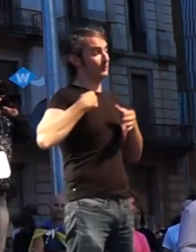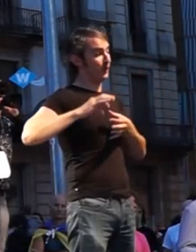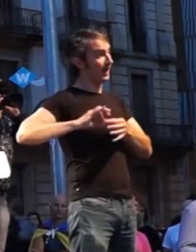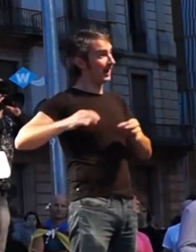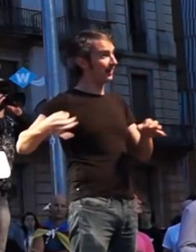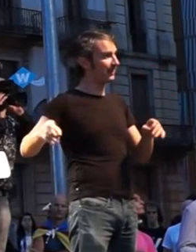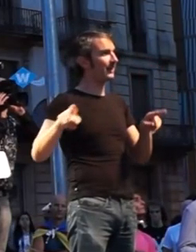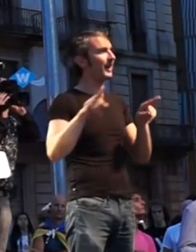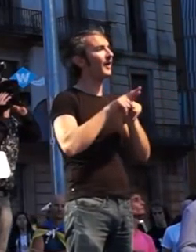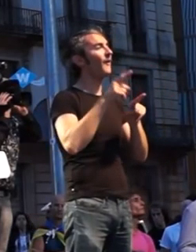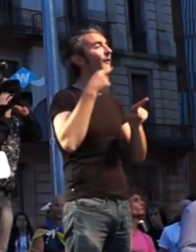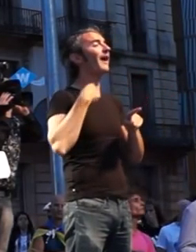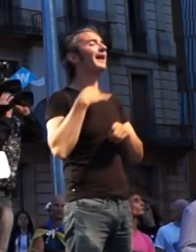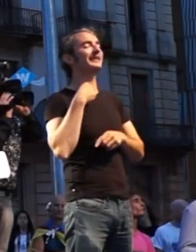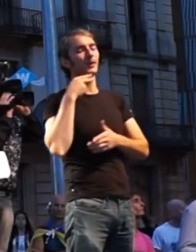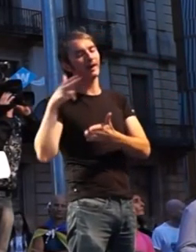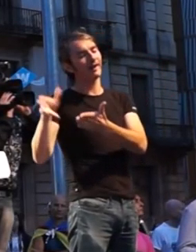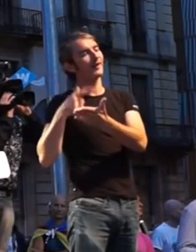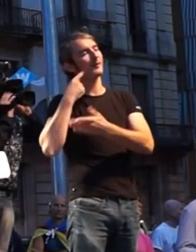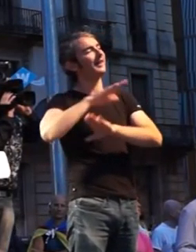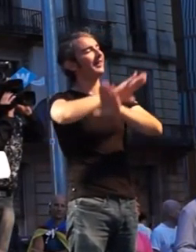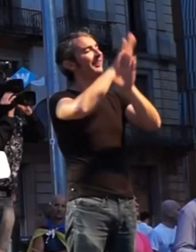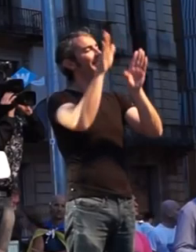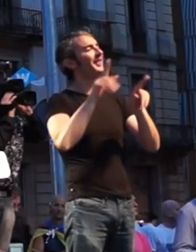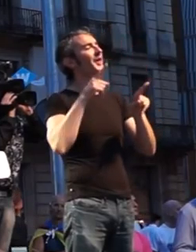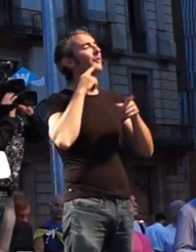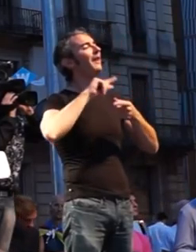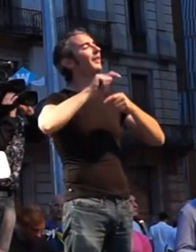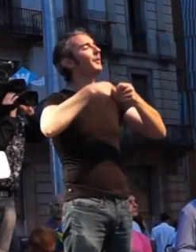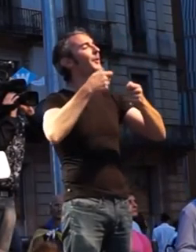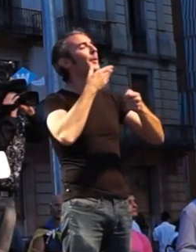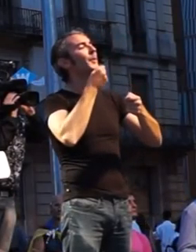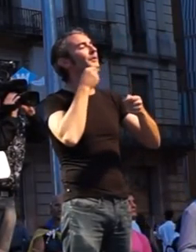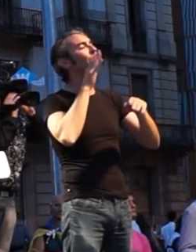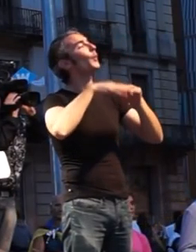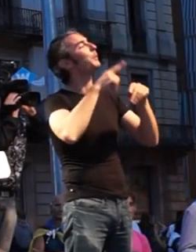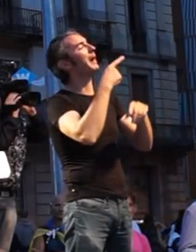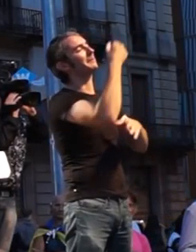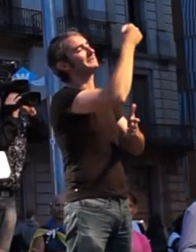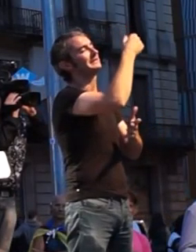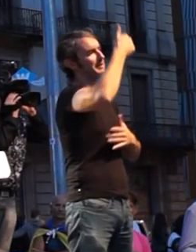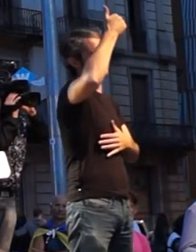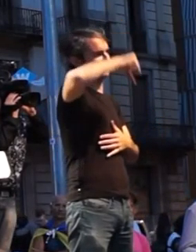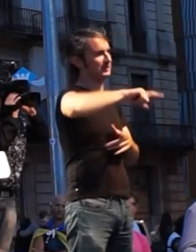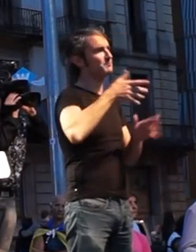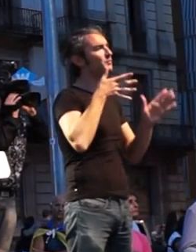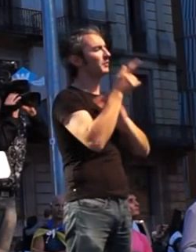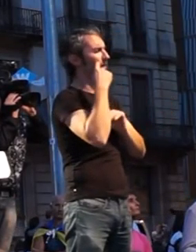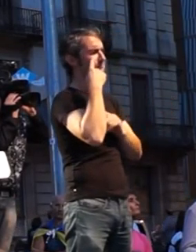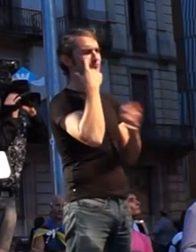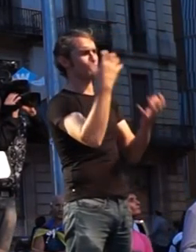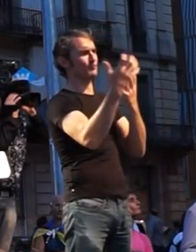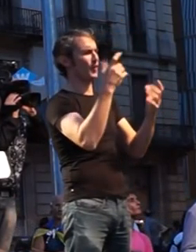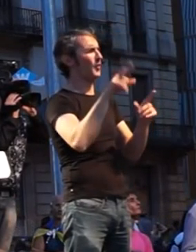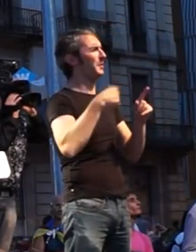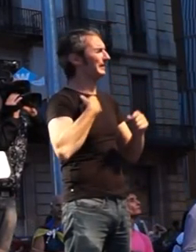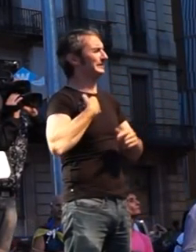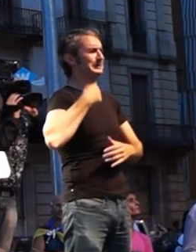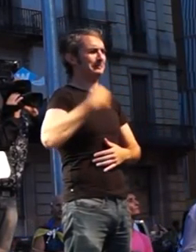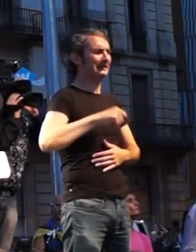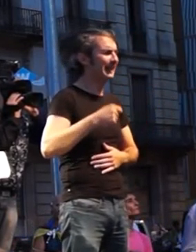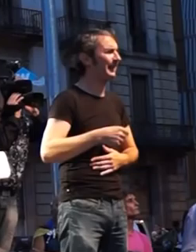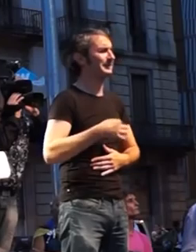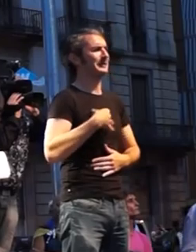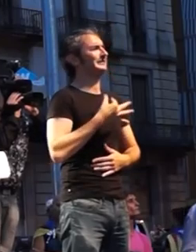fins ara colorejades i presentades com a llaços de seda pel capitalisme patriarcal, se'ns fan més evidents, més farragoses,